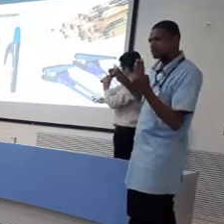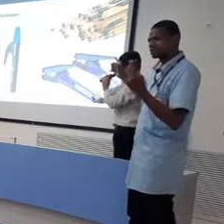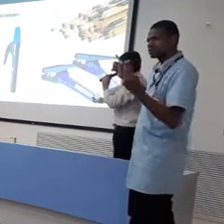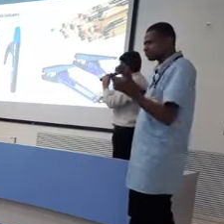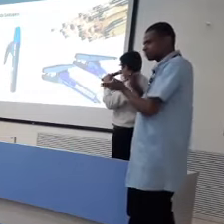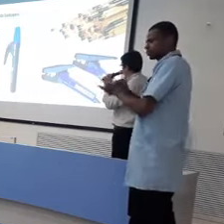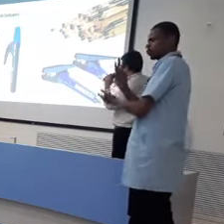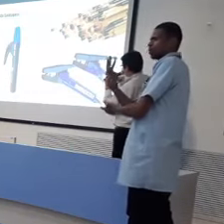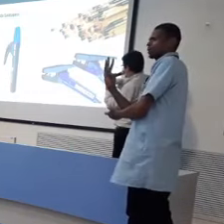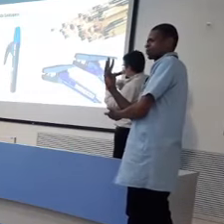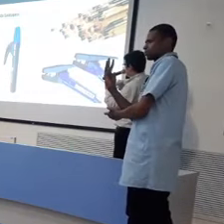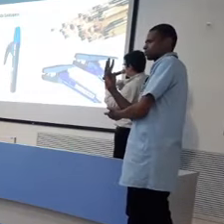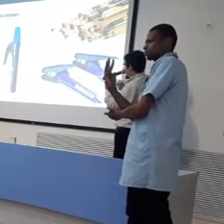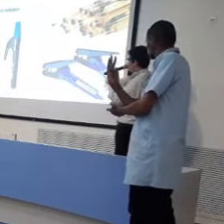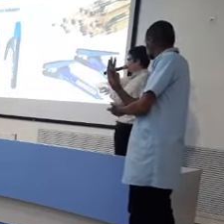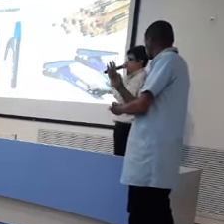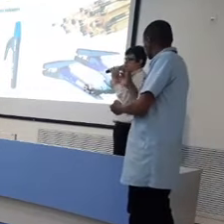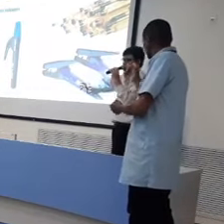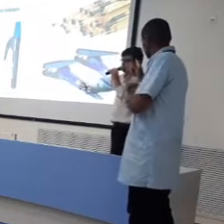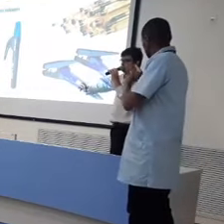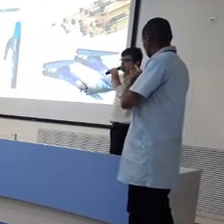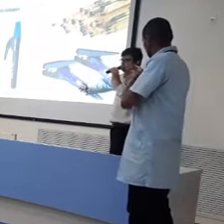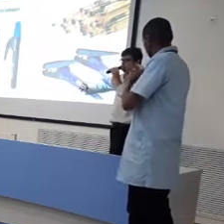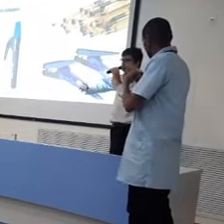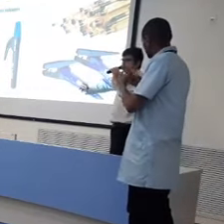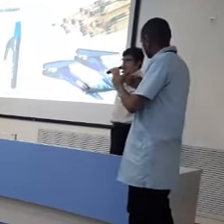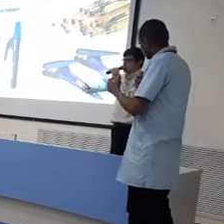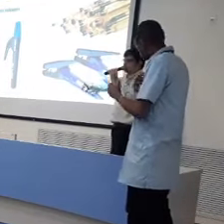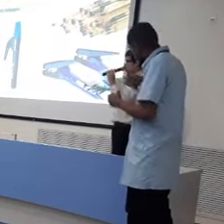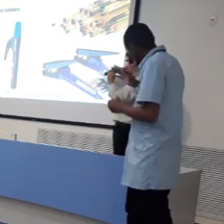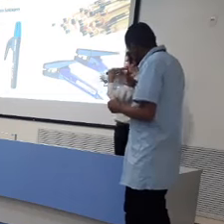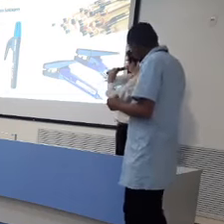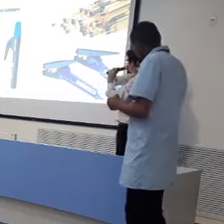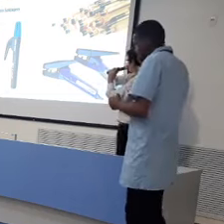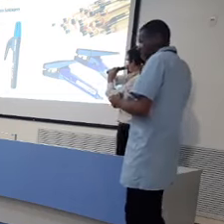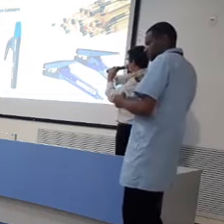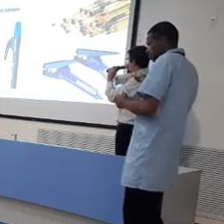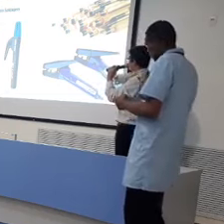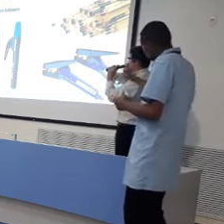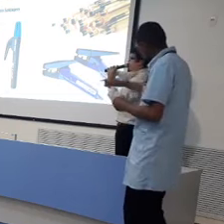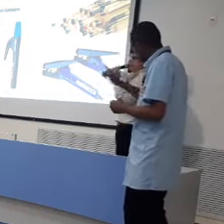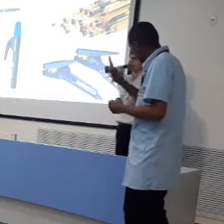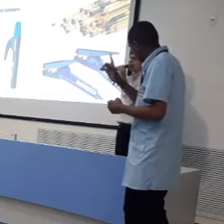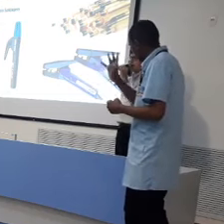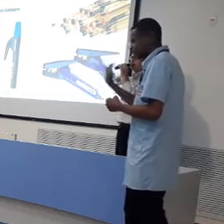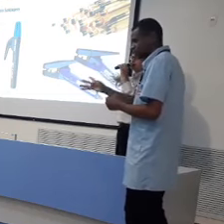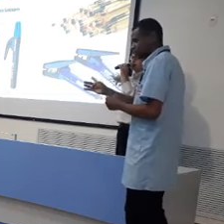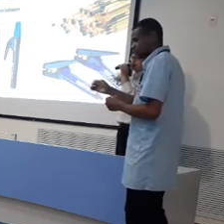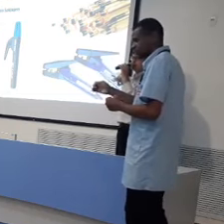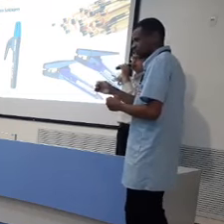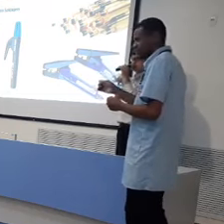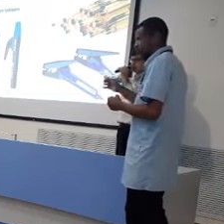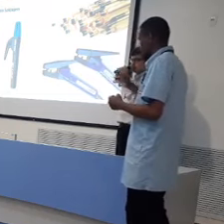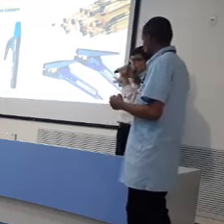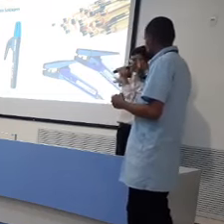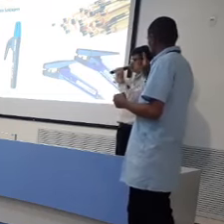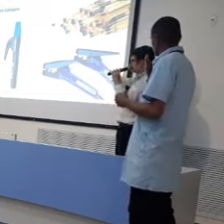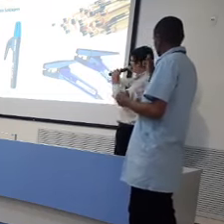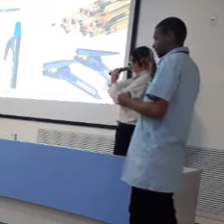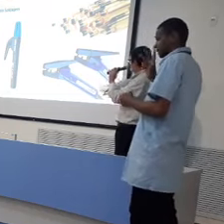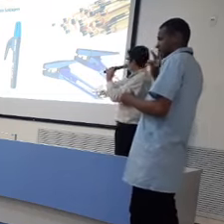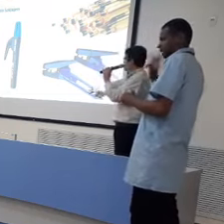2 modelos, o 3000 e o 4000. O 3000 ele é para até 600